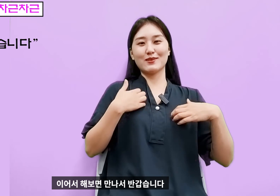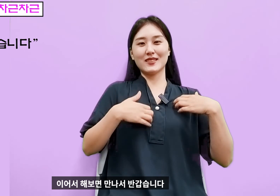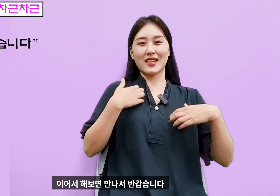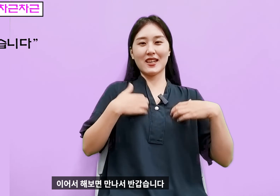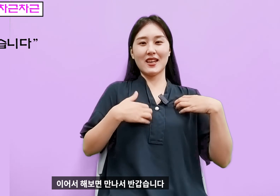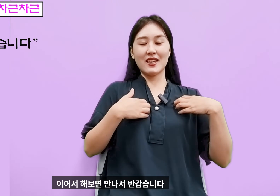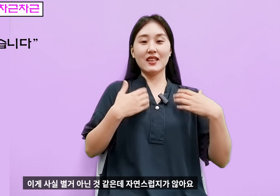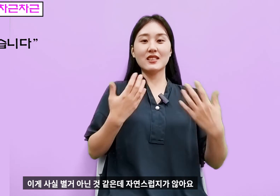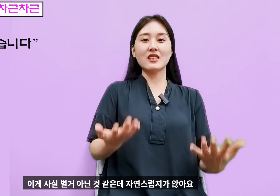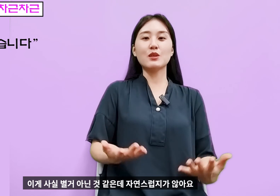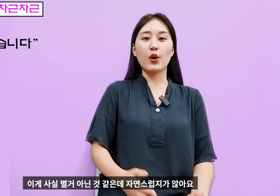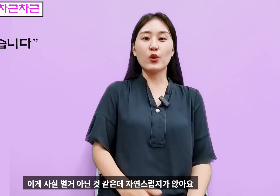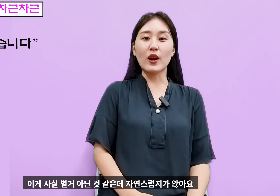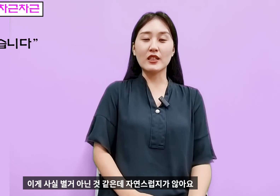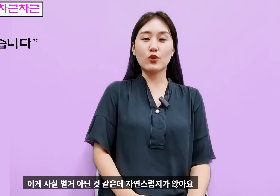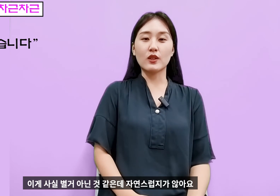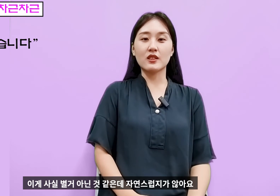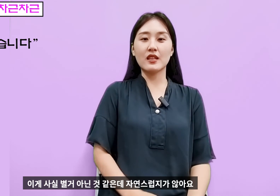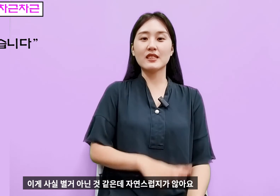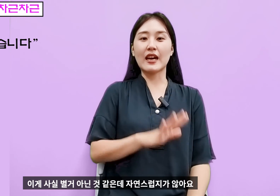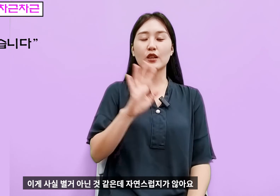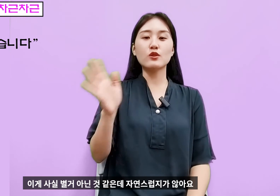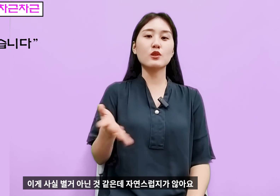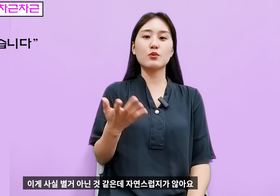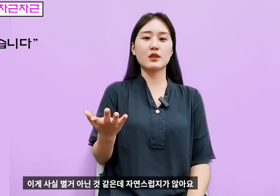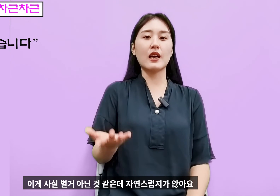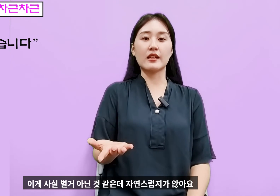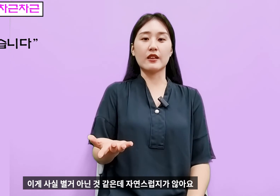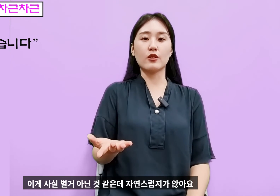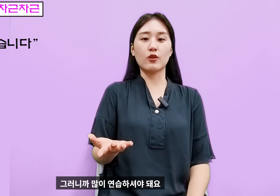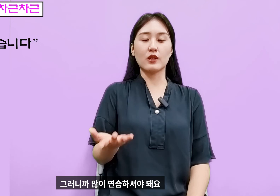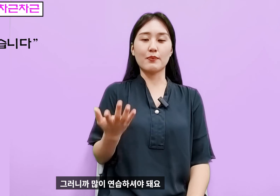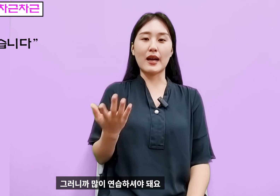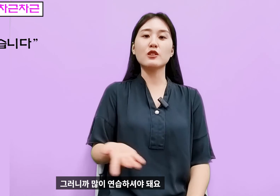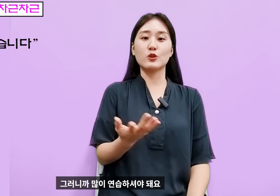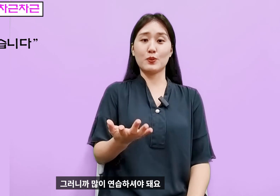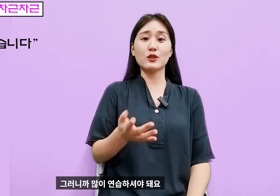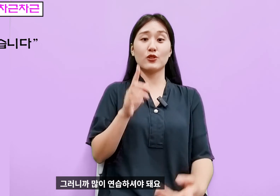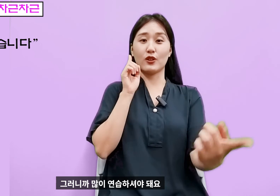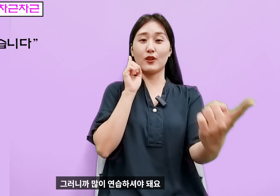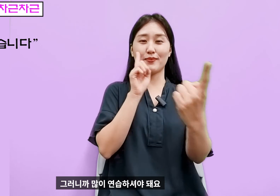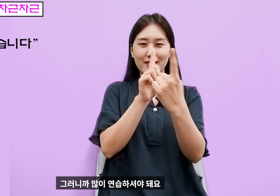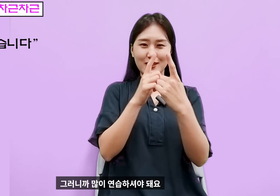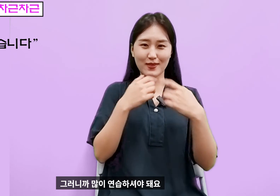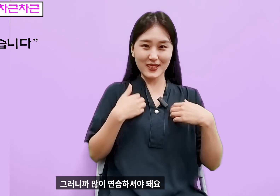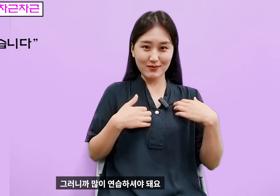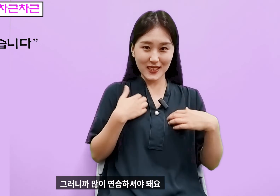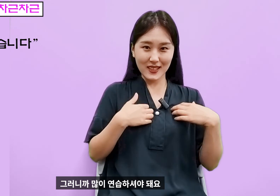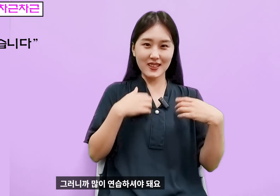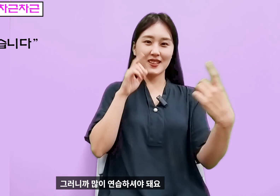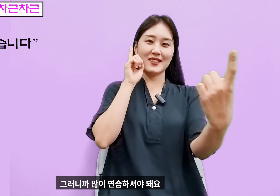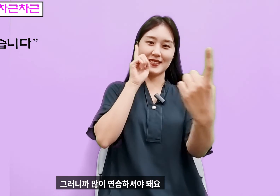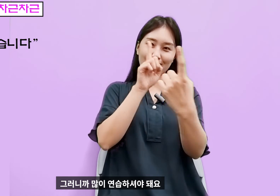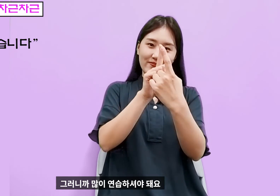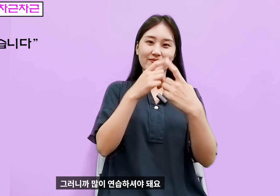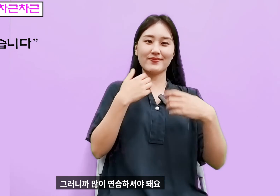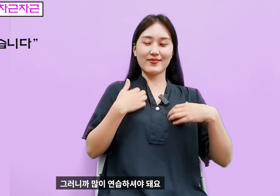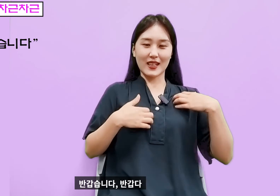반갑습니다. 이게 사실 별거 아닌 것 같은데 자연스럽지가 않아요. 그러니까 많이 연습하셔야 돼요. 반갑습니다.